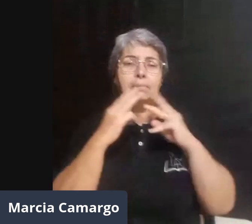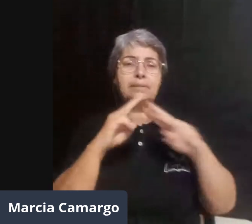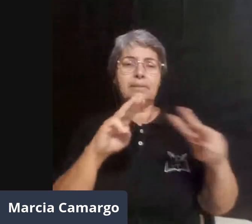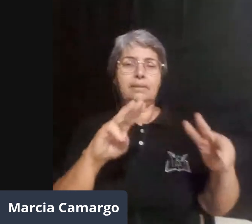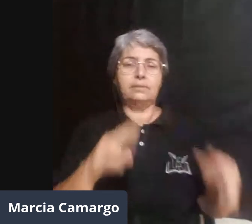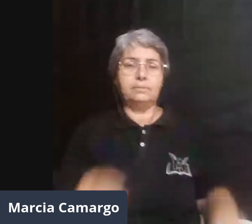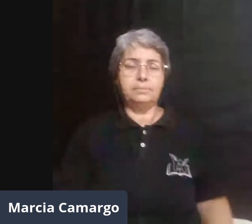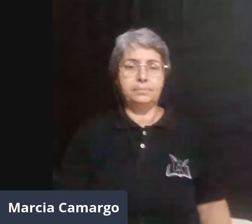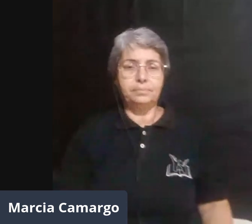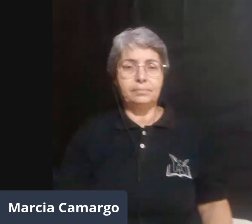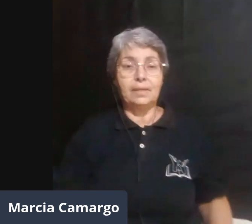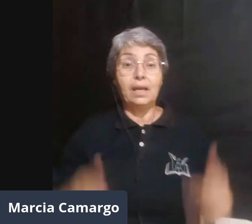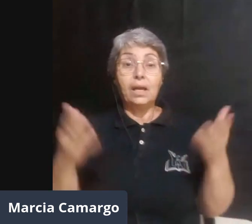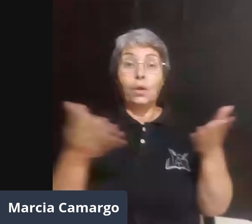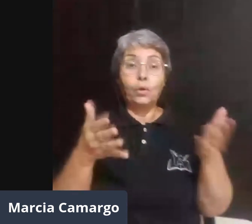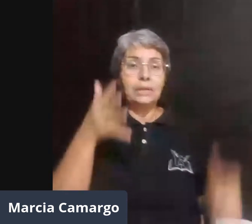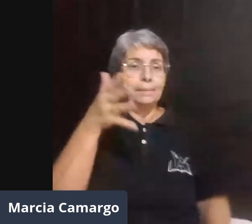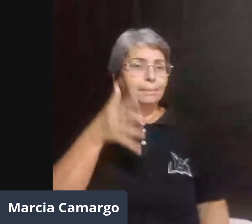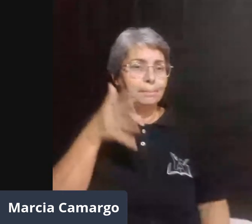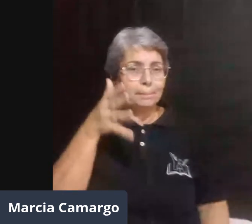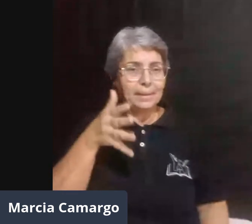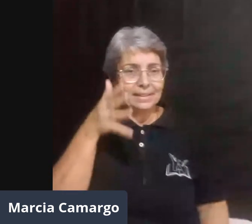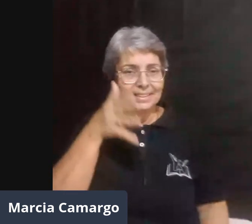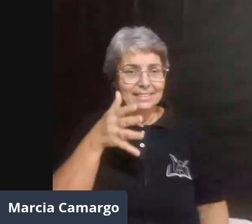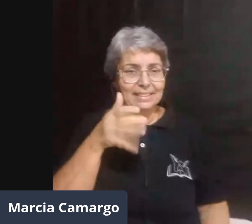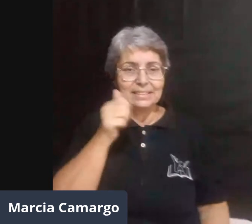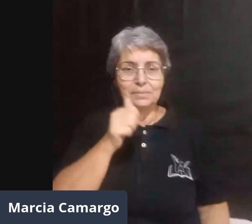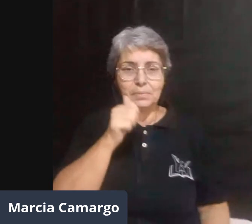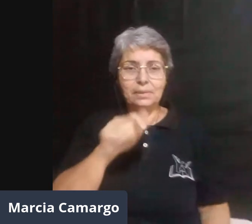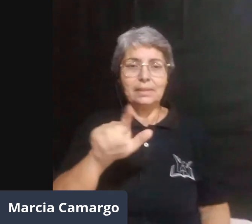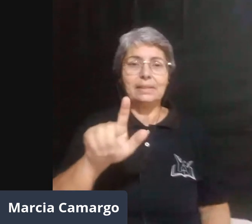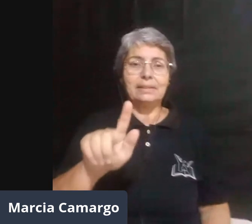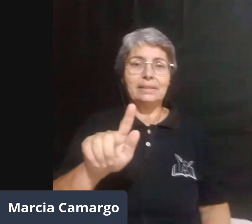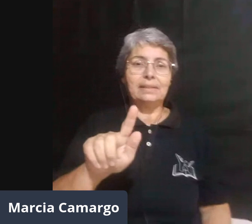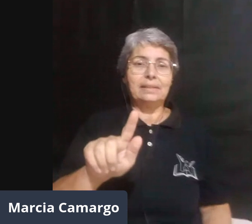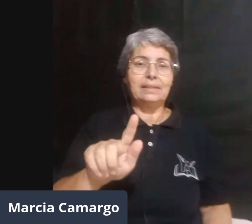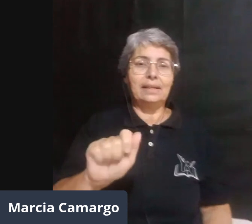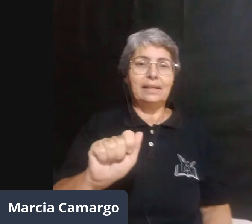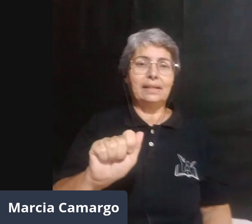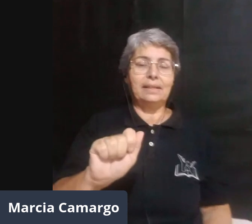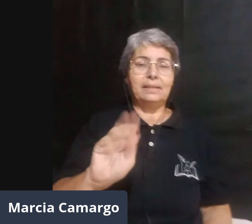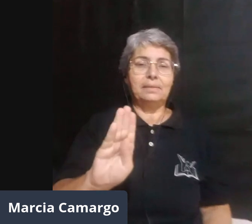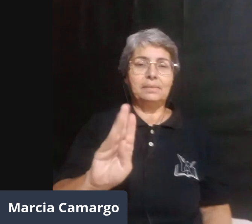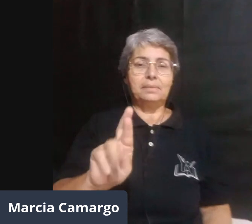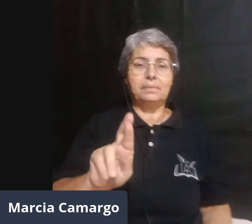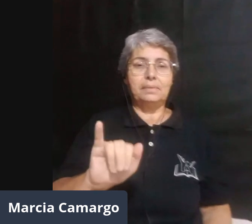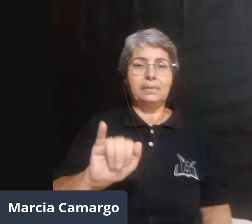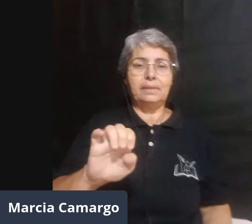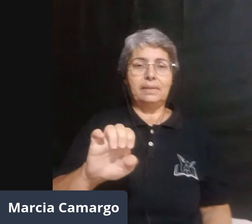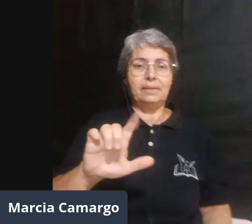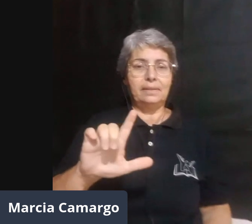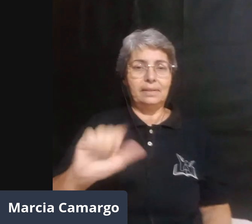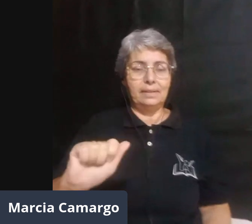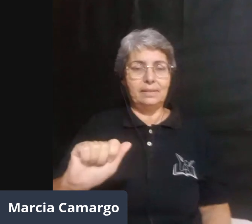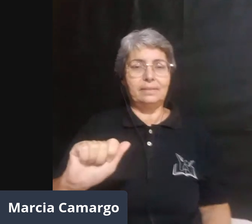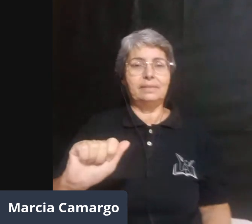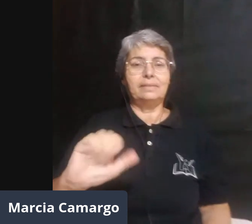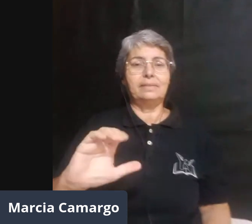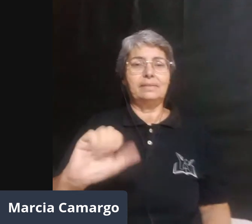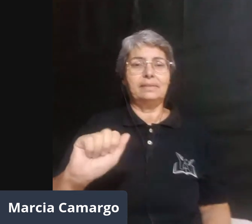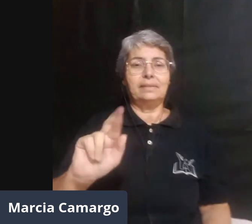Nossa palestrante de hoje é a irmã Gabriela Carnassali. Gabriela Carnassali é membro da Igreja Adventista